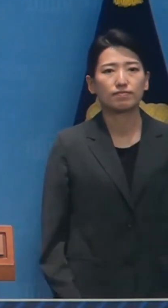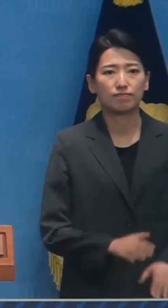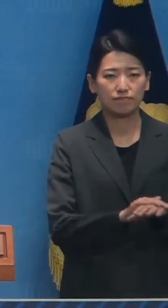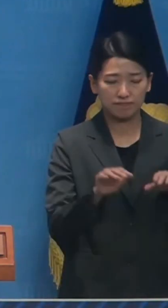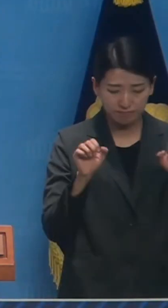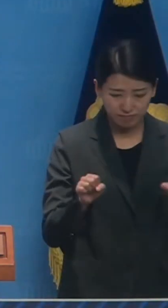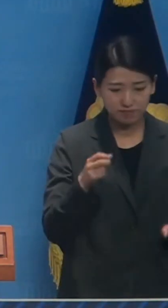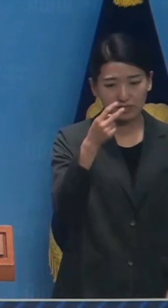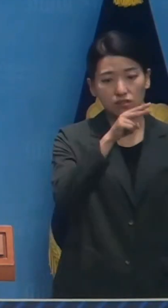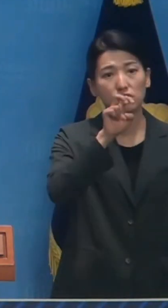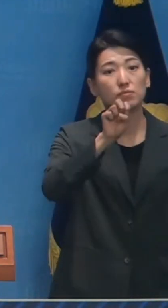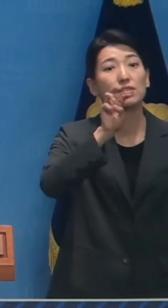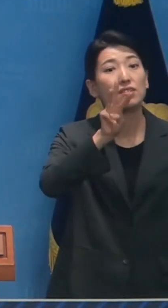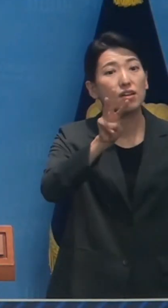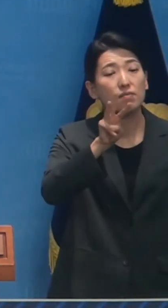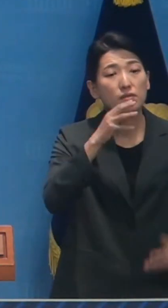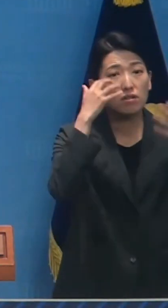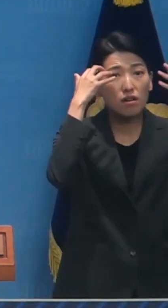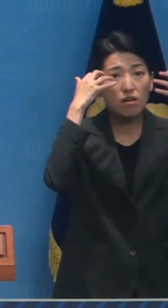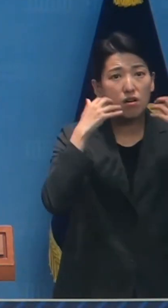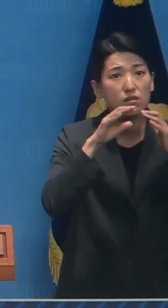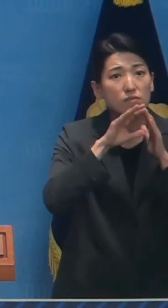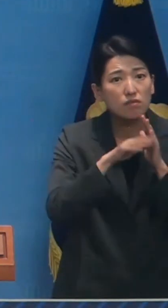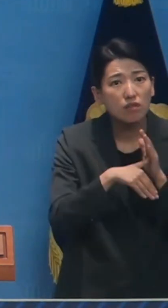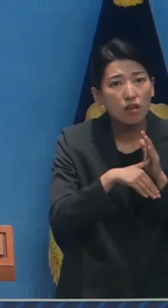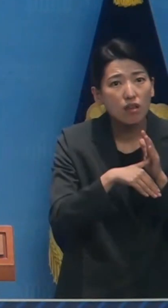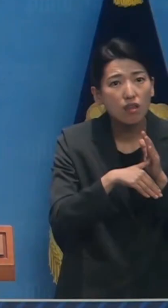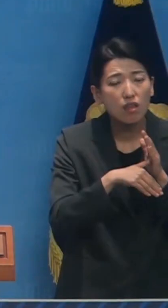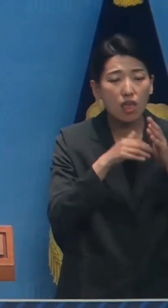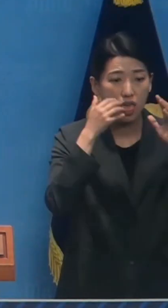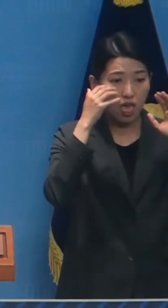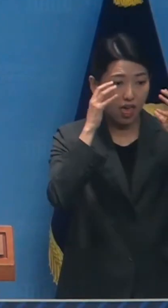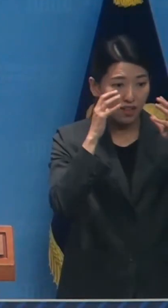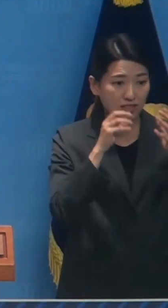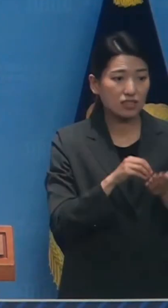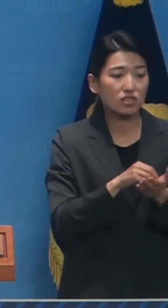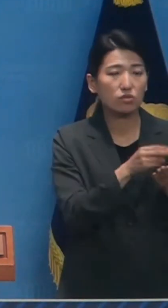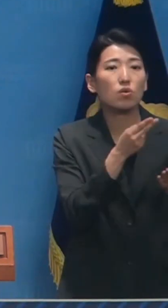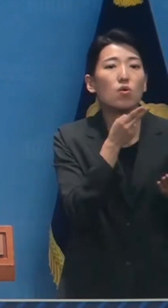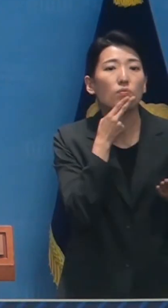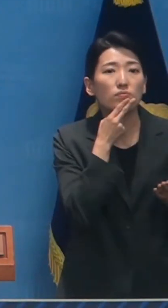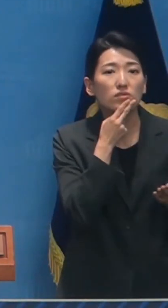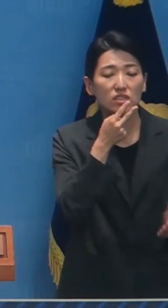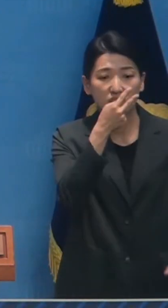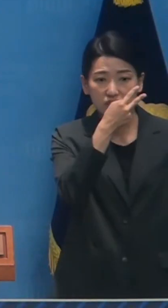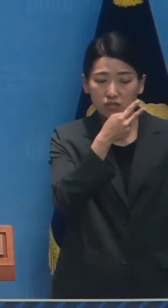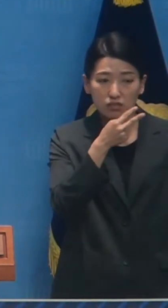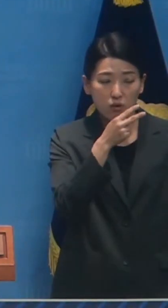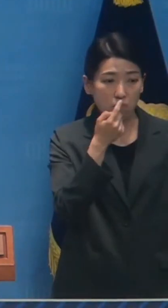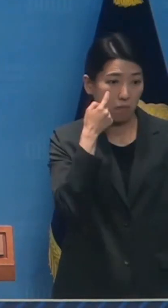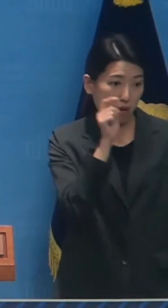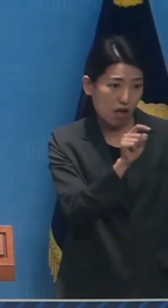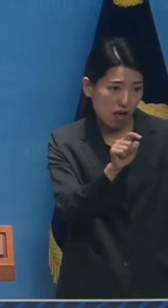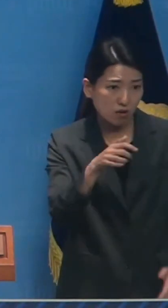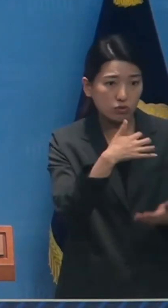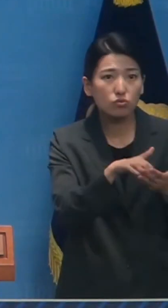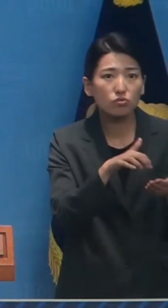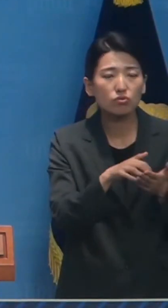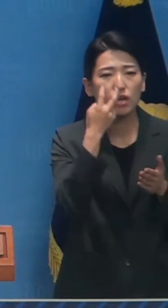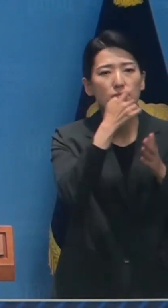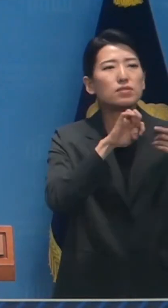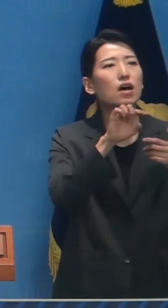2023년 여름 대한민국을 뒤집어 놓은 미등록 신생아 2236명 발견 관련 감사원